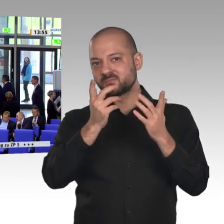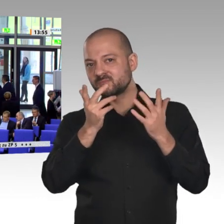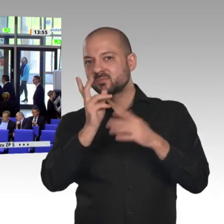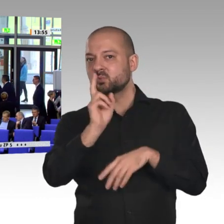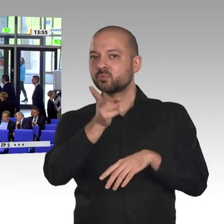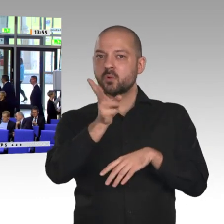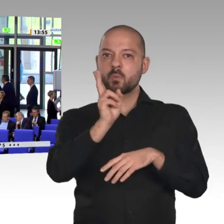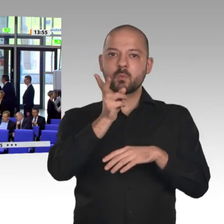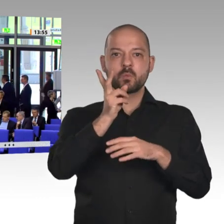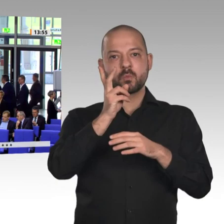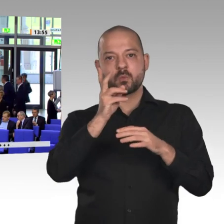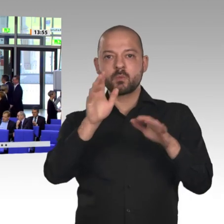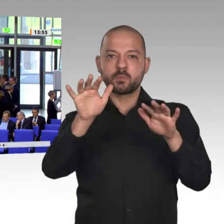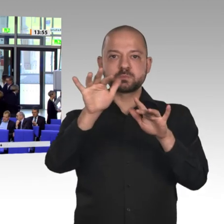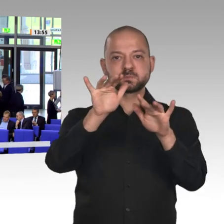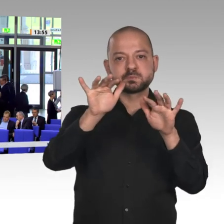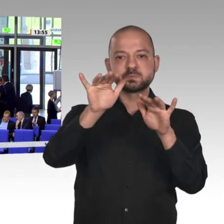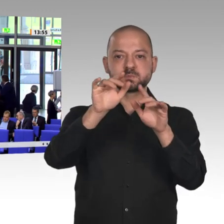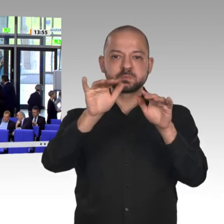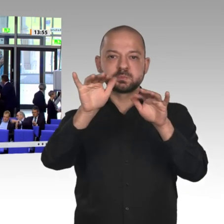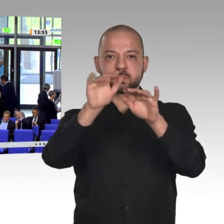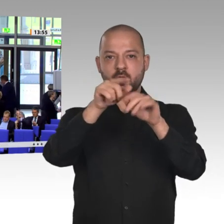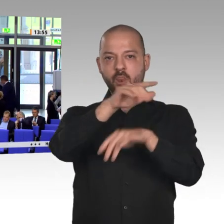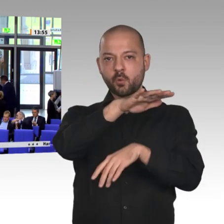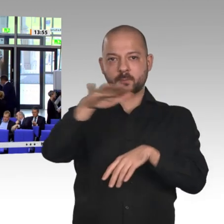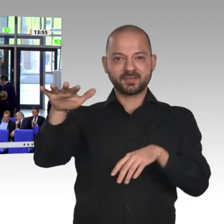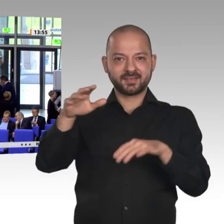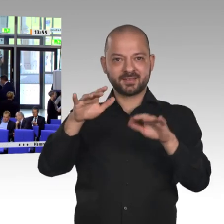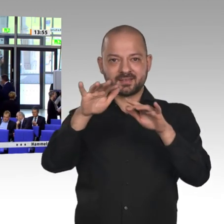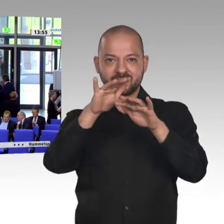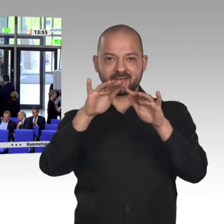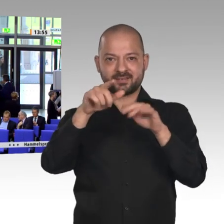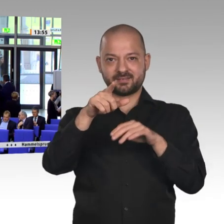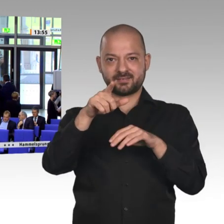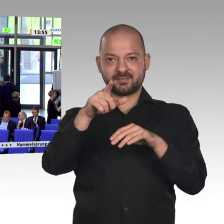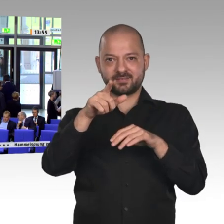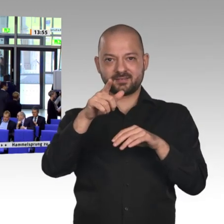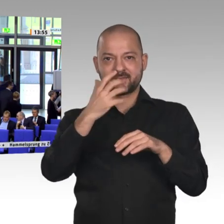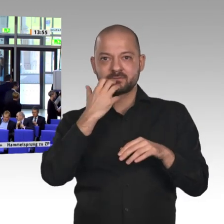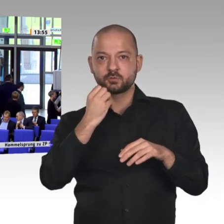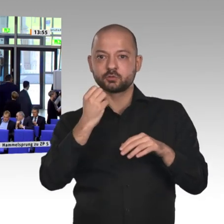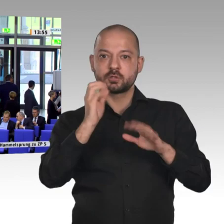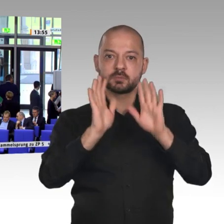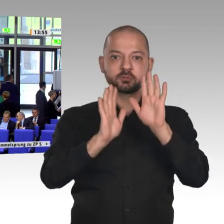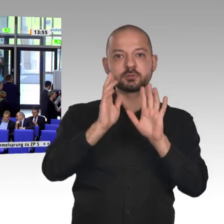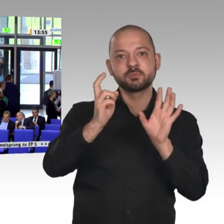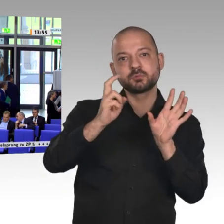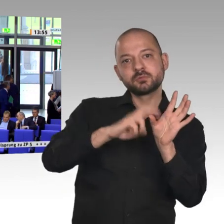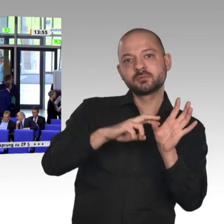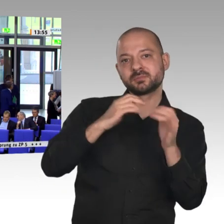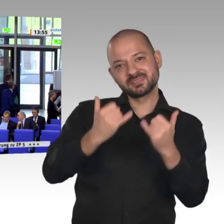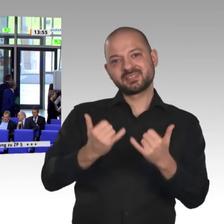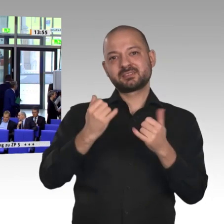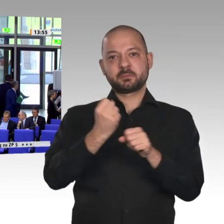Ich bitte die Kolleginnen und Kollegen, die sich noch in der Lobby befinden und noch an der